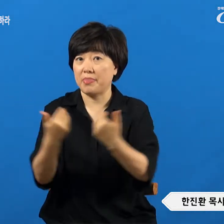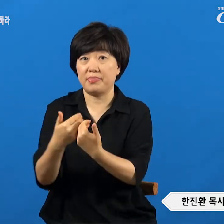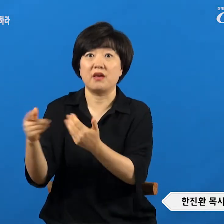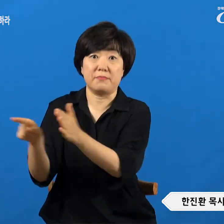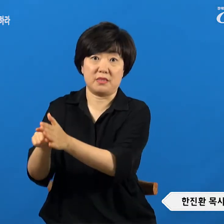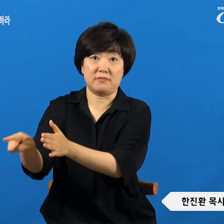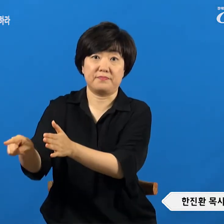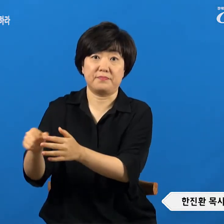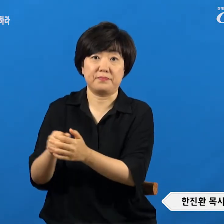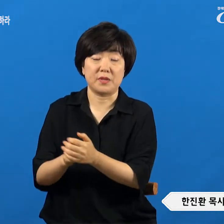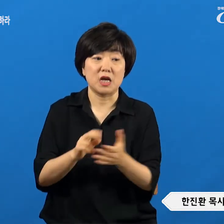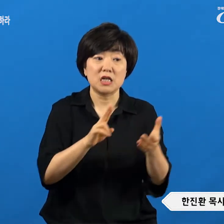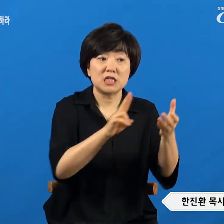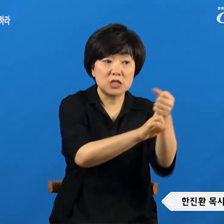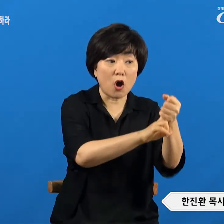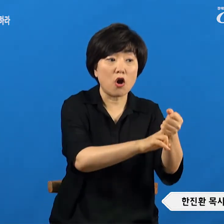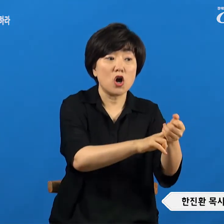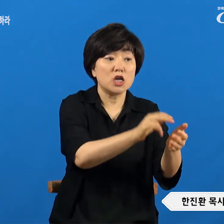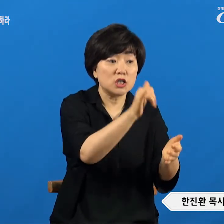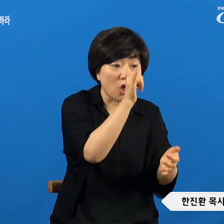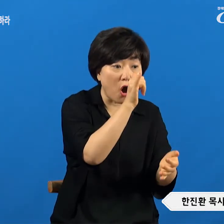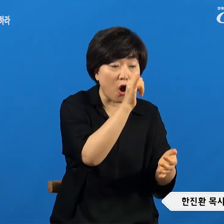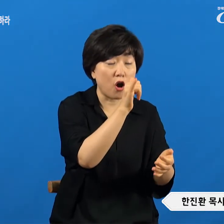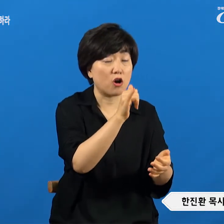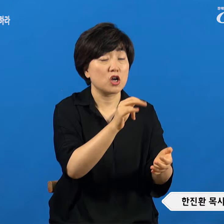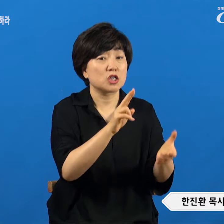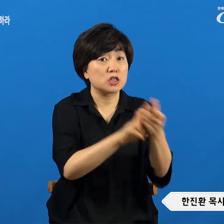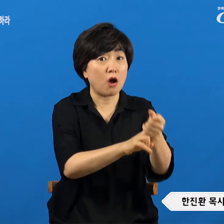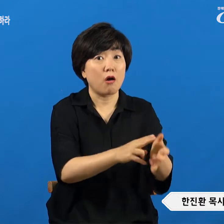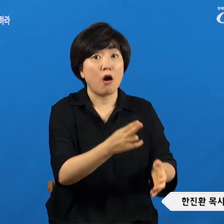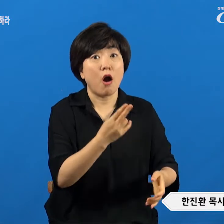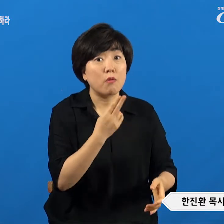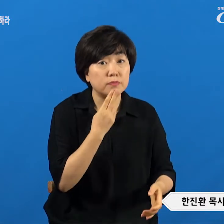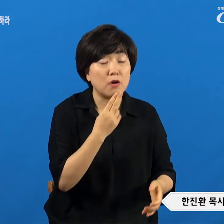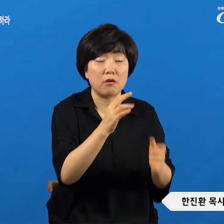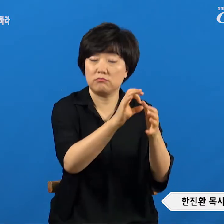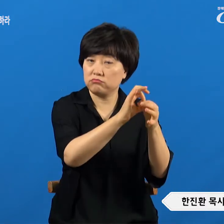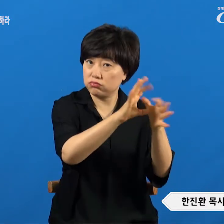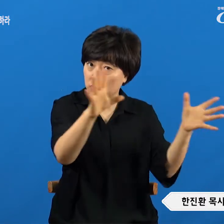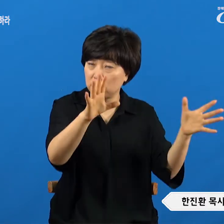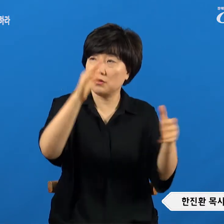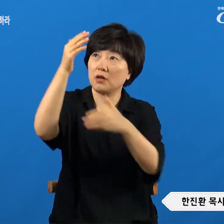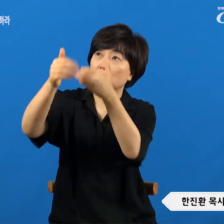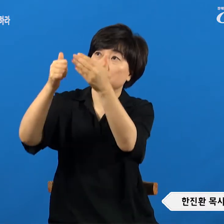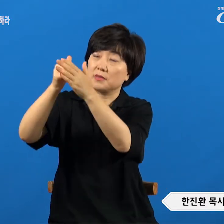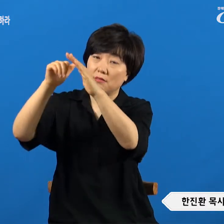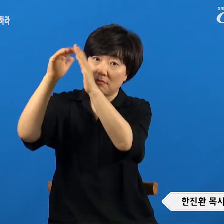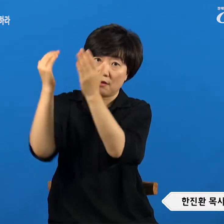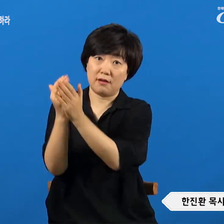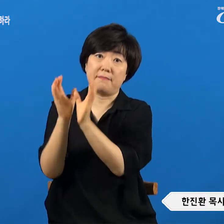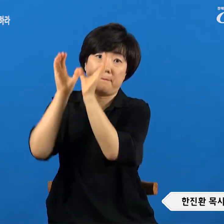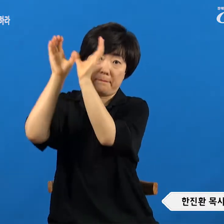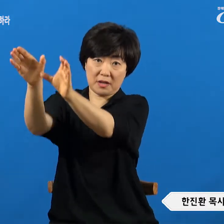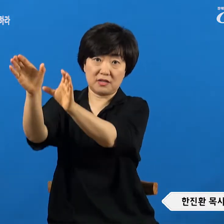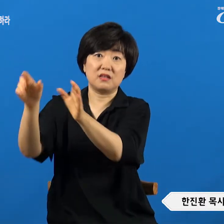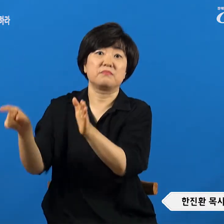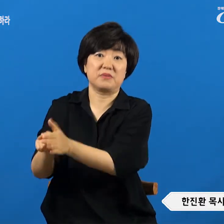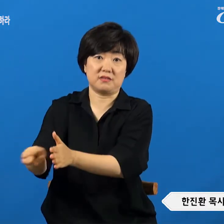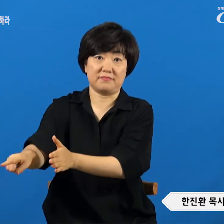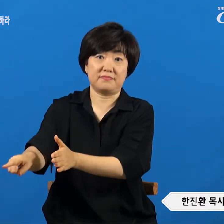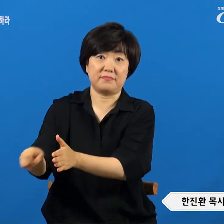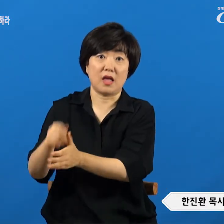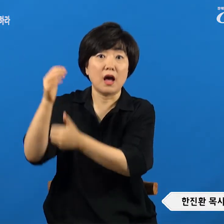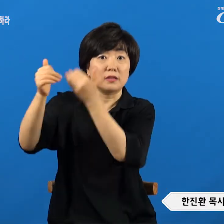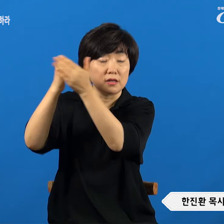기적을 베풀어 주시든 베풀어 주시지 않든 하나님께 다 맡기겠다는 말입니다.